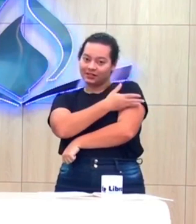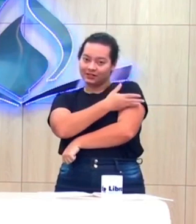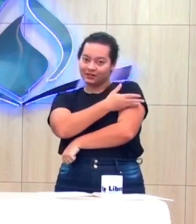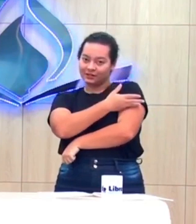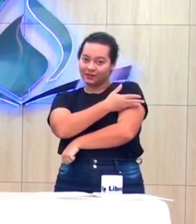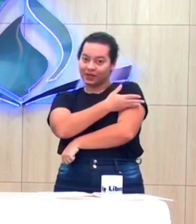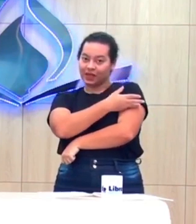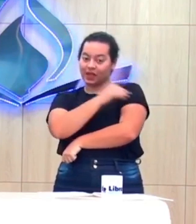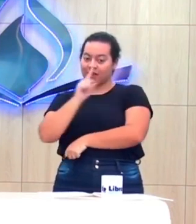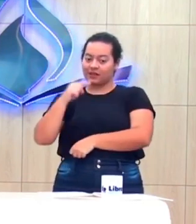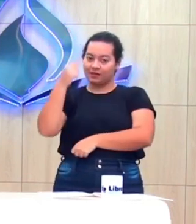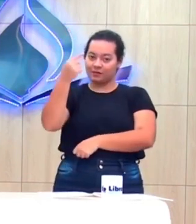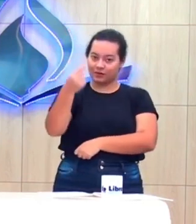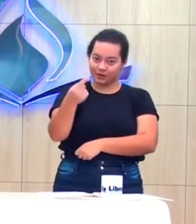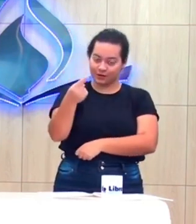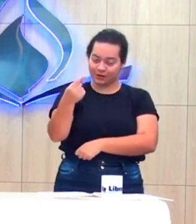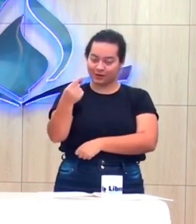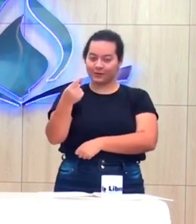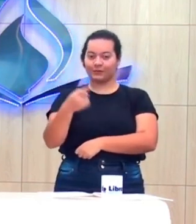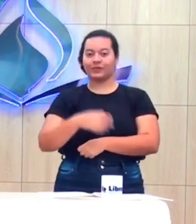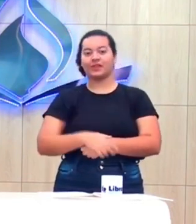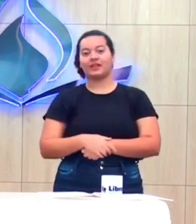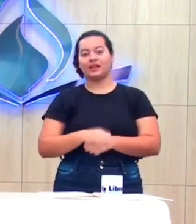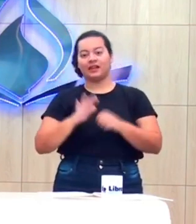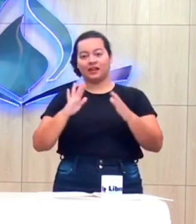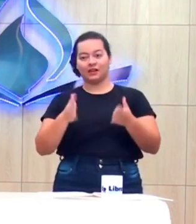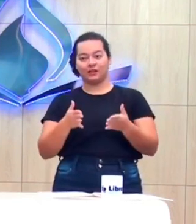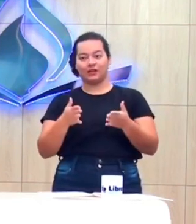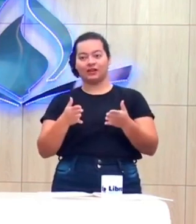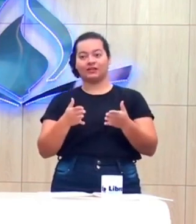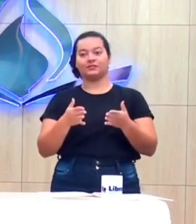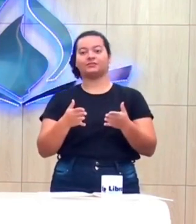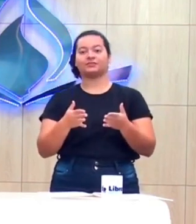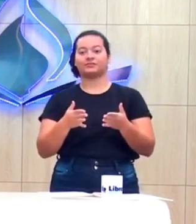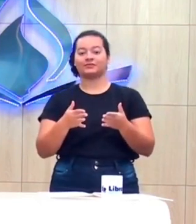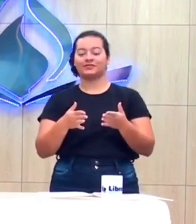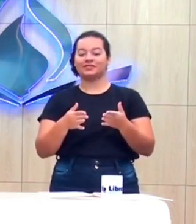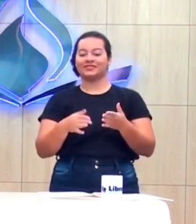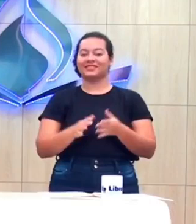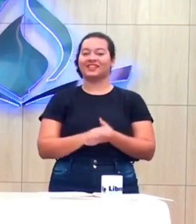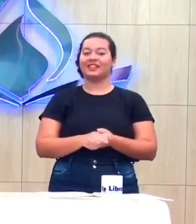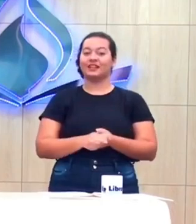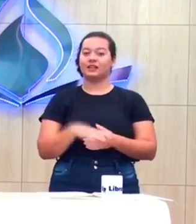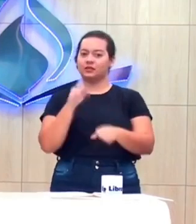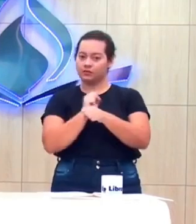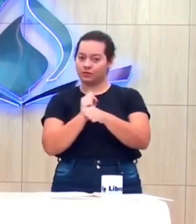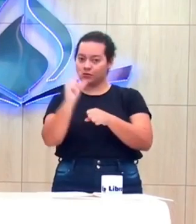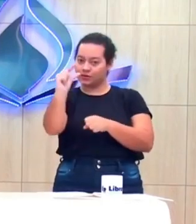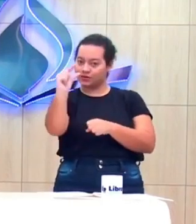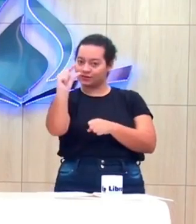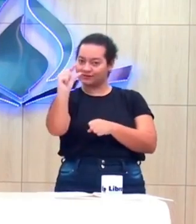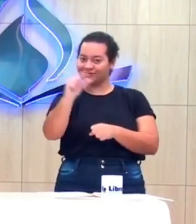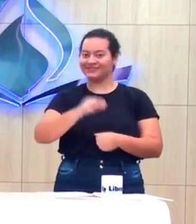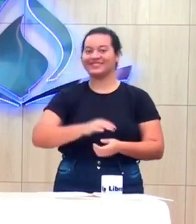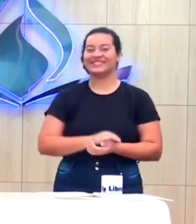nós voltaremos. Agora nós vamos para o nosso intervalo comercial. Até daqui a pouco. Fique com a gente.